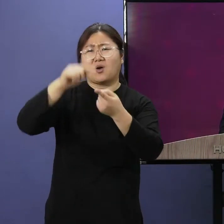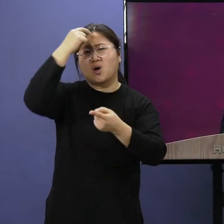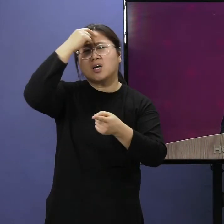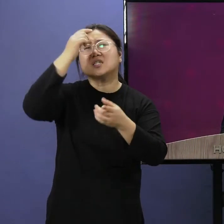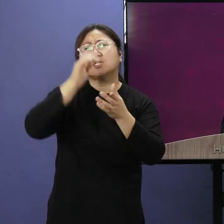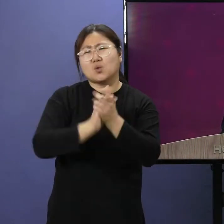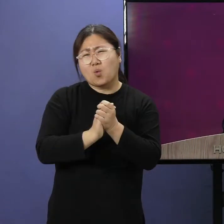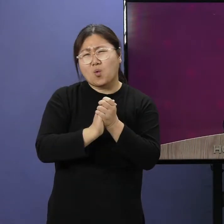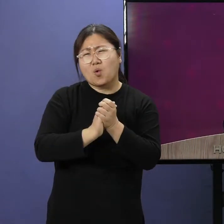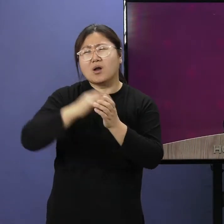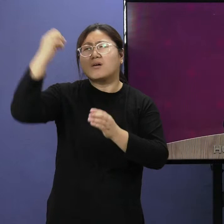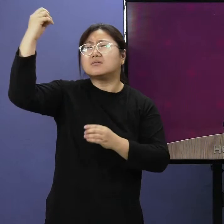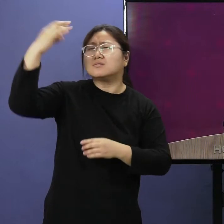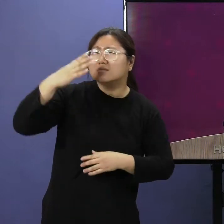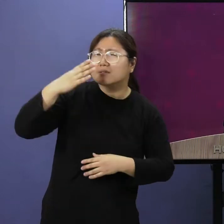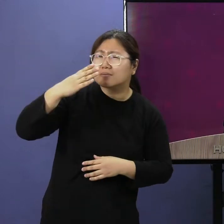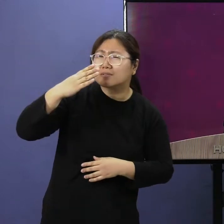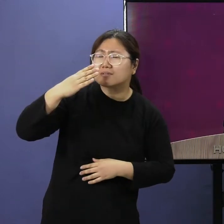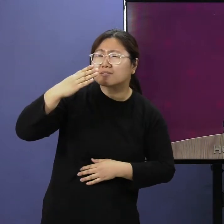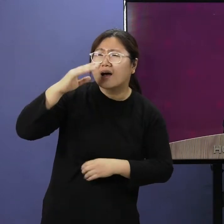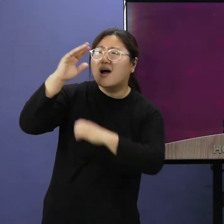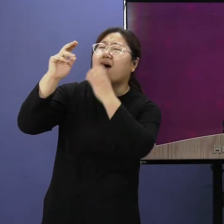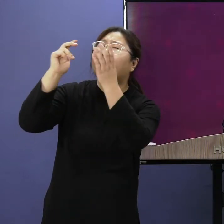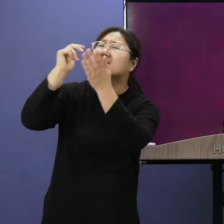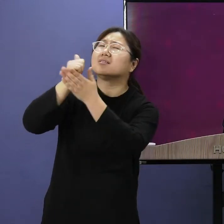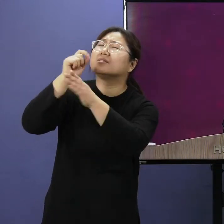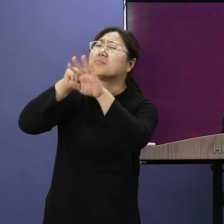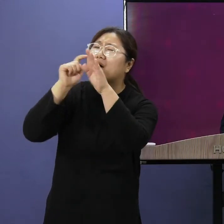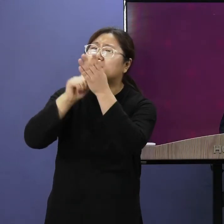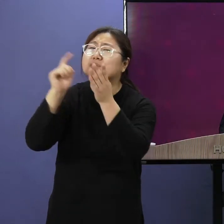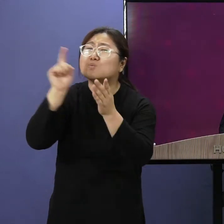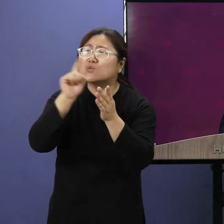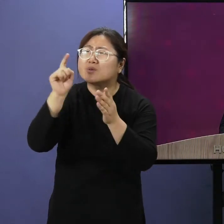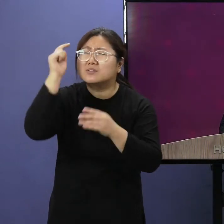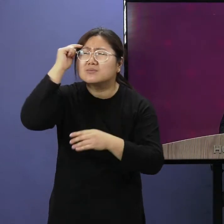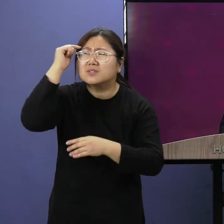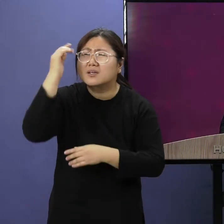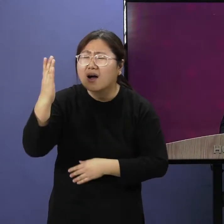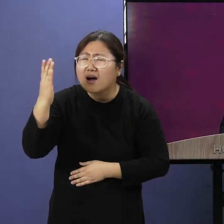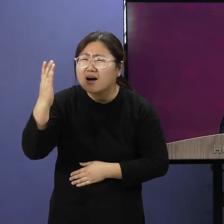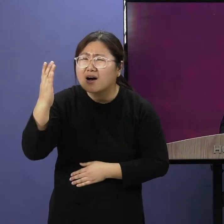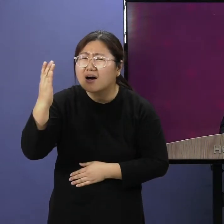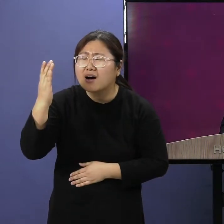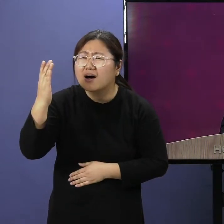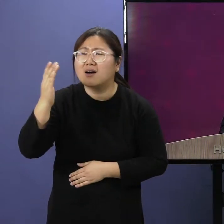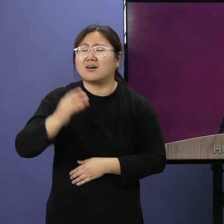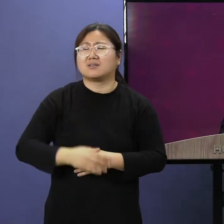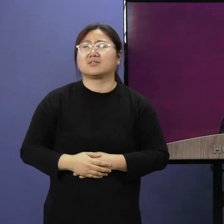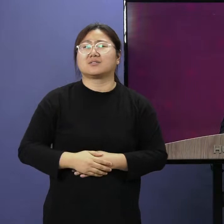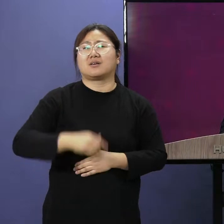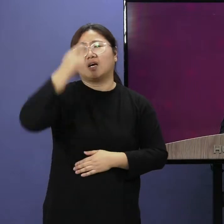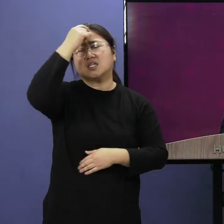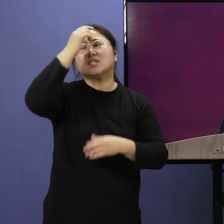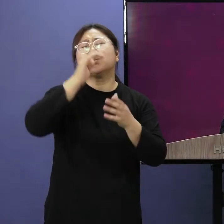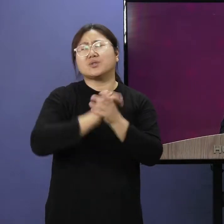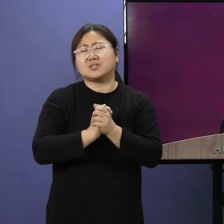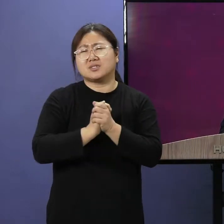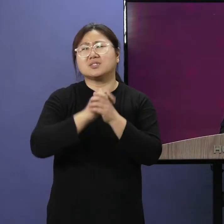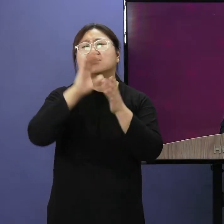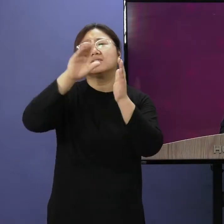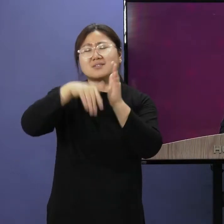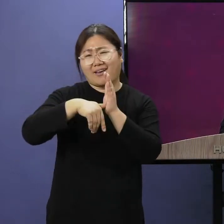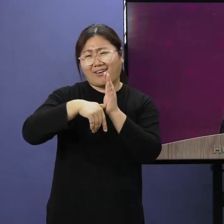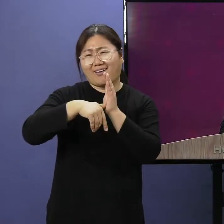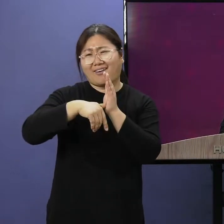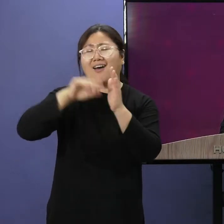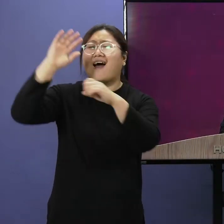라고 기도했습니다. 그때 저에게 주신 마음은, 성태가, 내가 너를